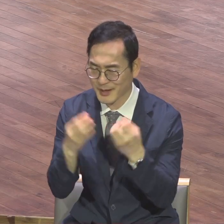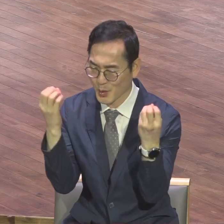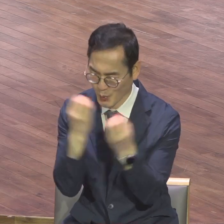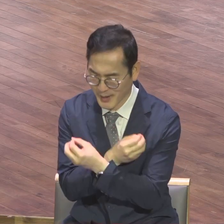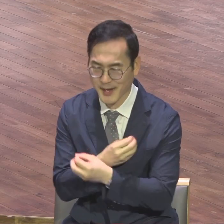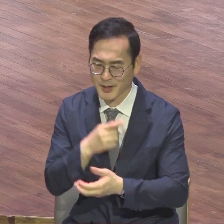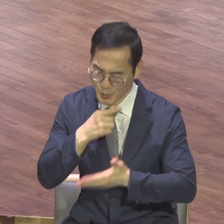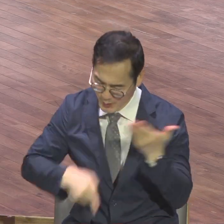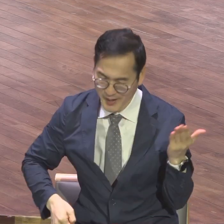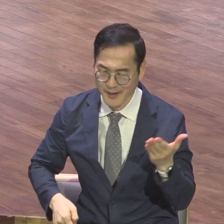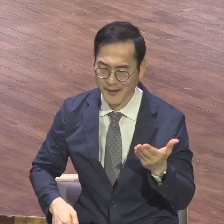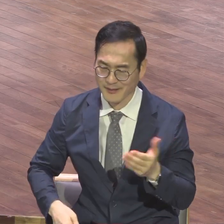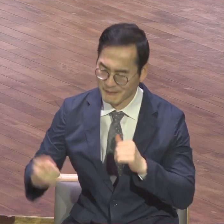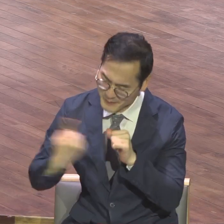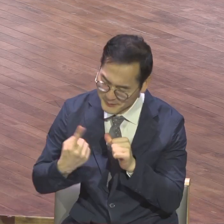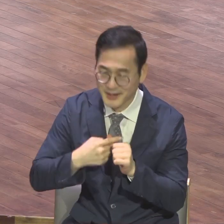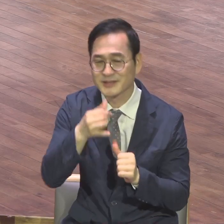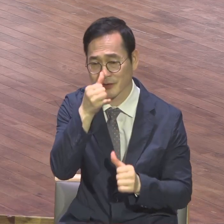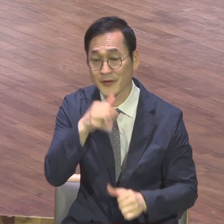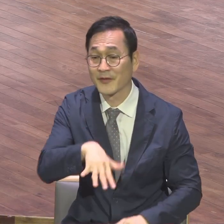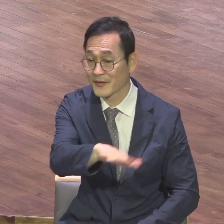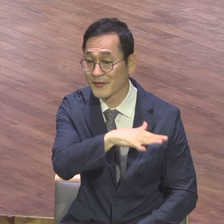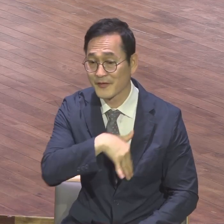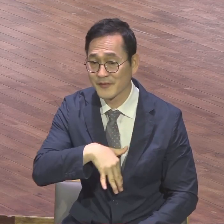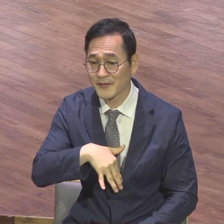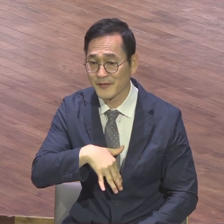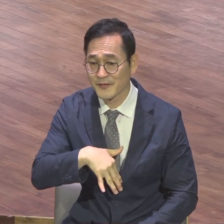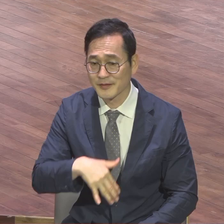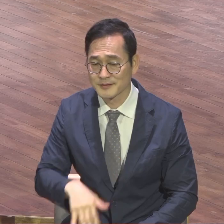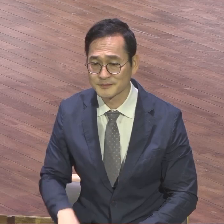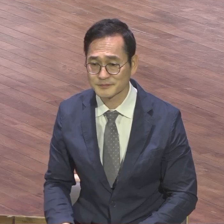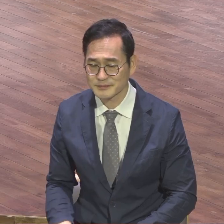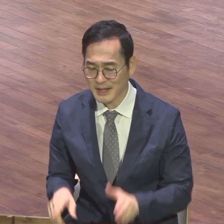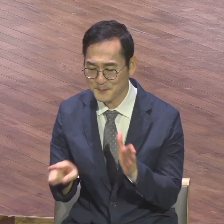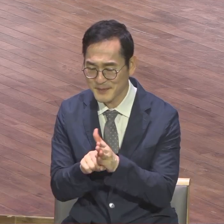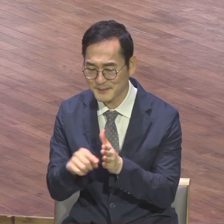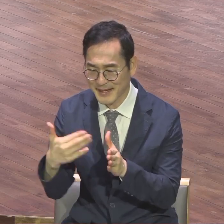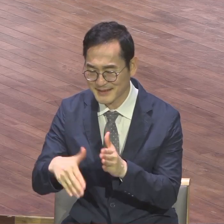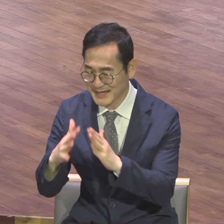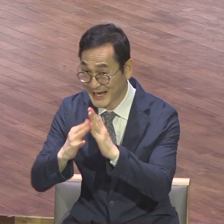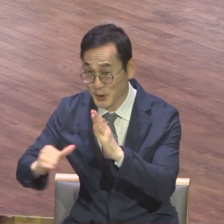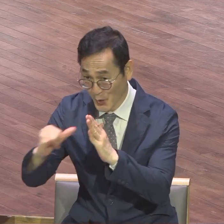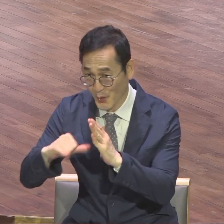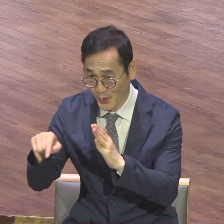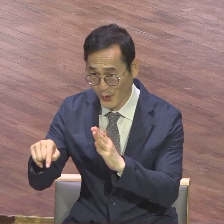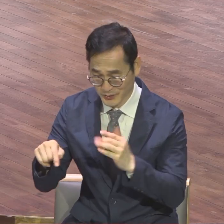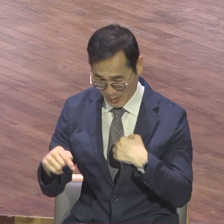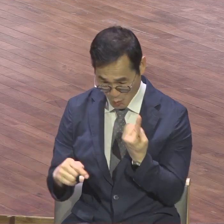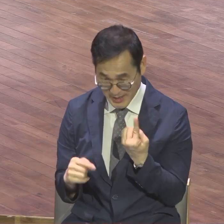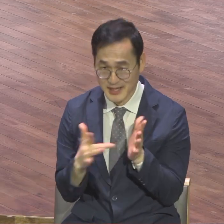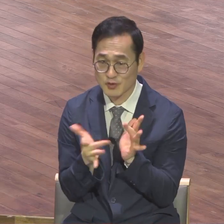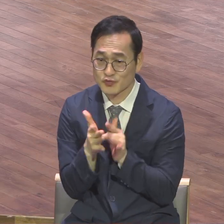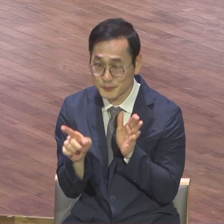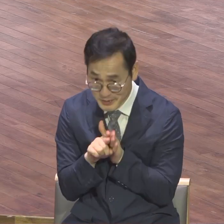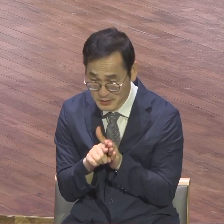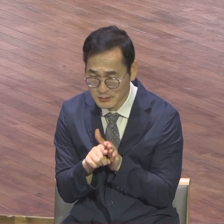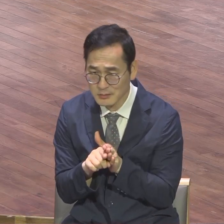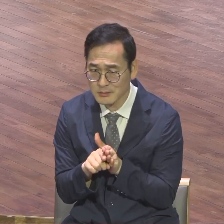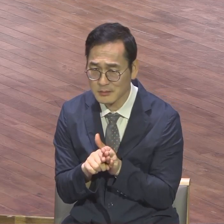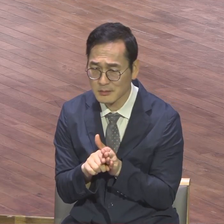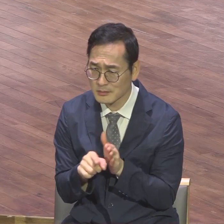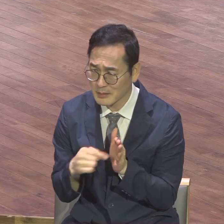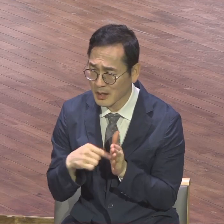하고 손해보기도 하고 핍박받을 수도 있습니다. 특히 불신 가정에서 신앙생활하는 분들은 더더욱 그러죠. 그런데